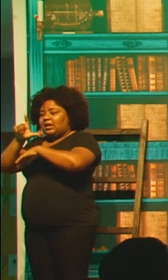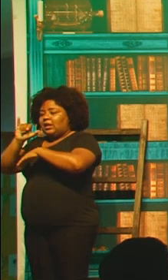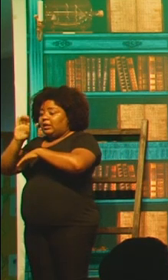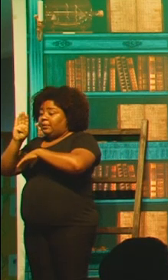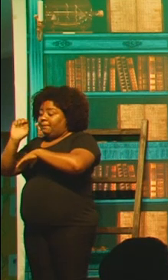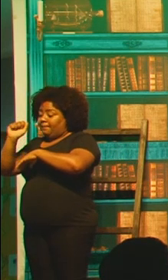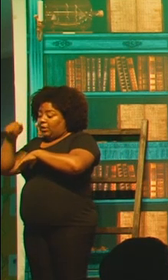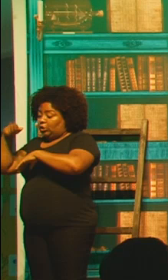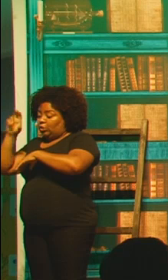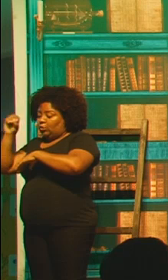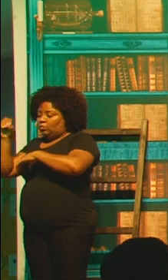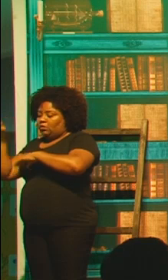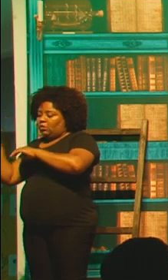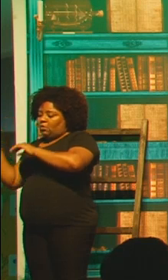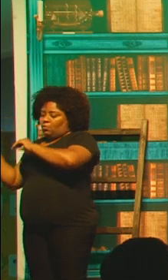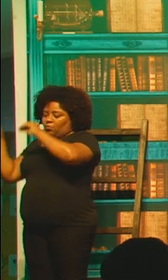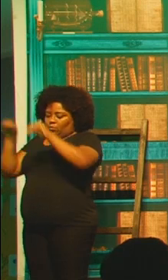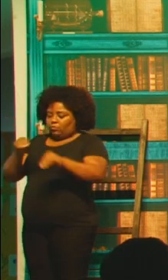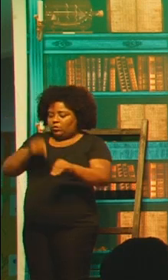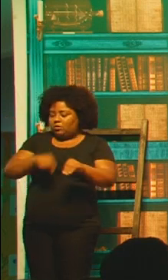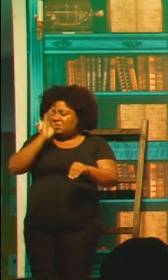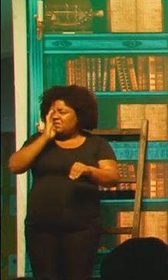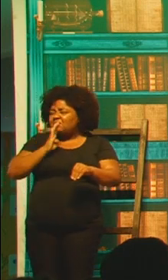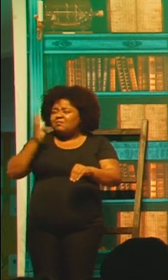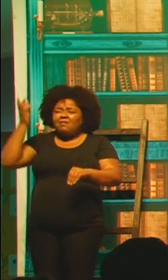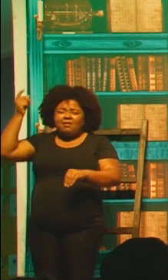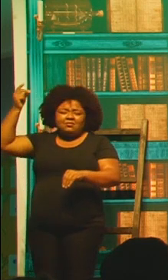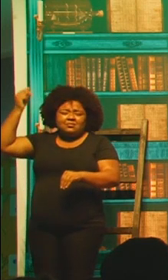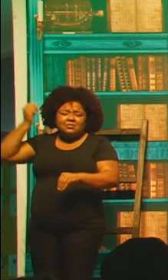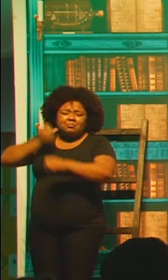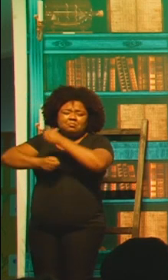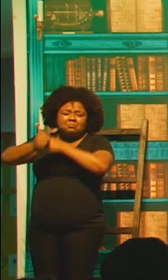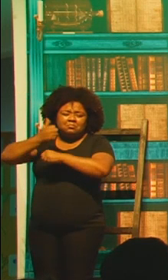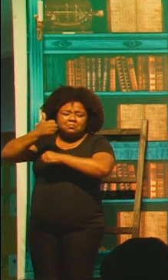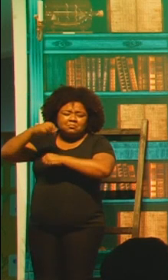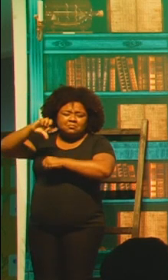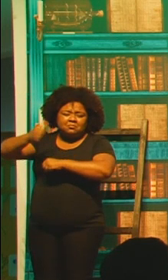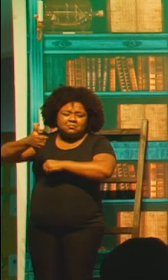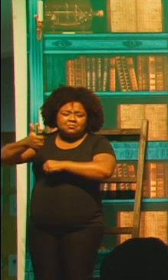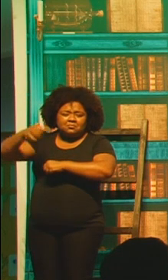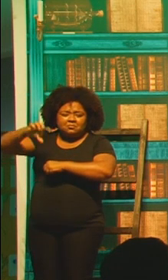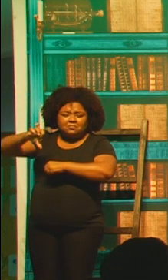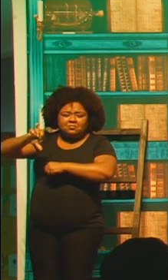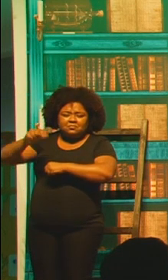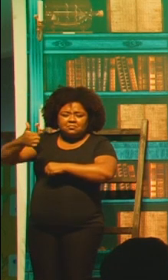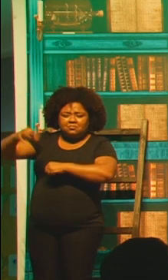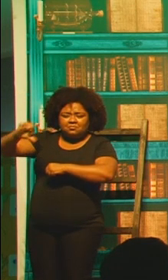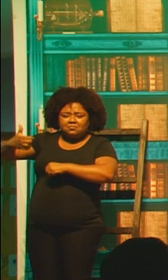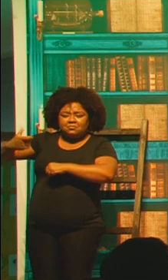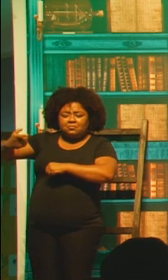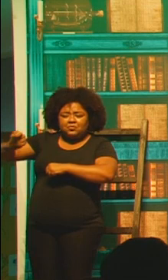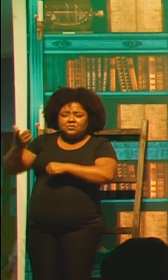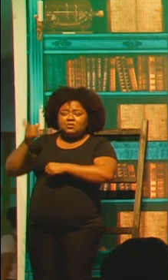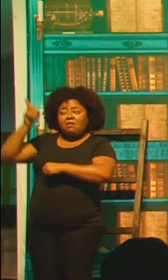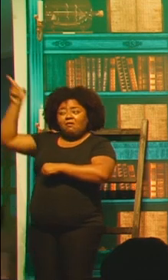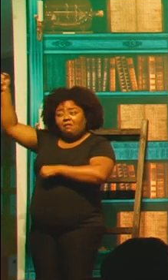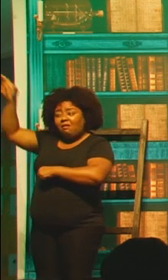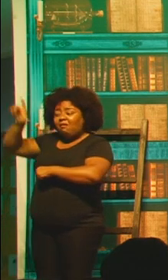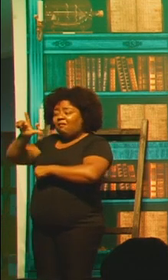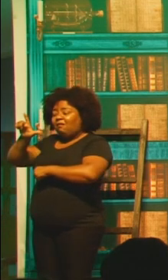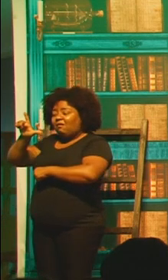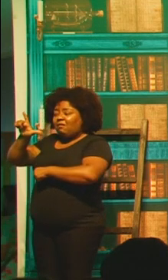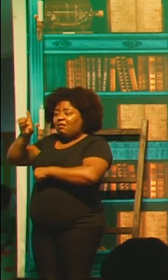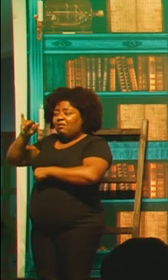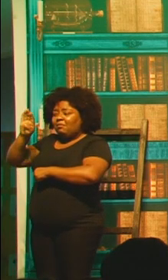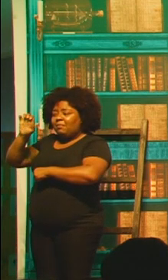lá em 1919, 1920, ou seja, um imigrante libanês vindo de uma cidade